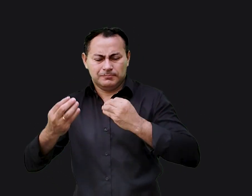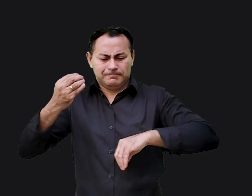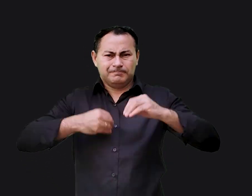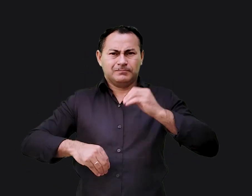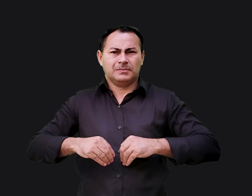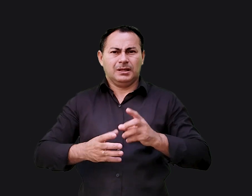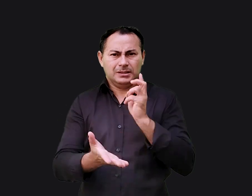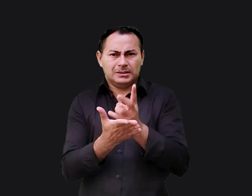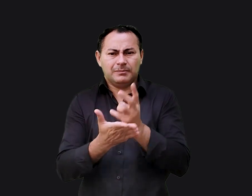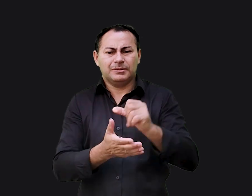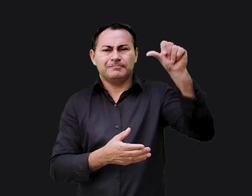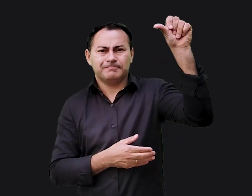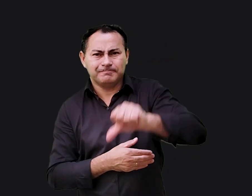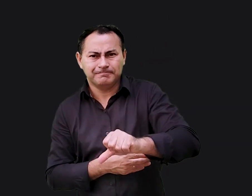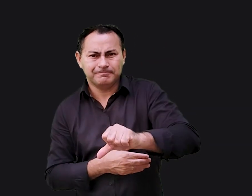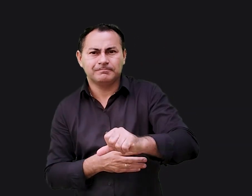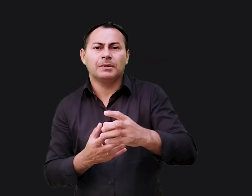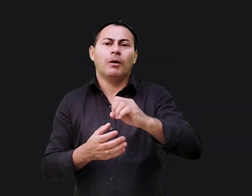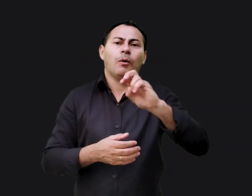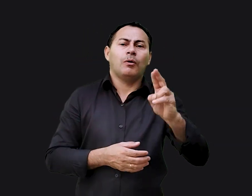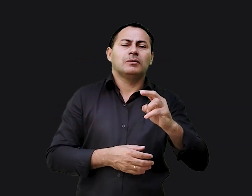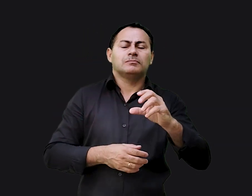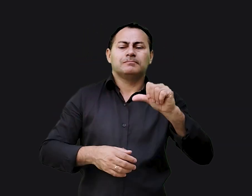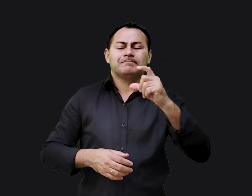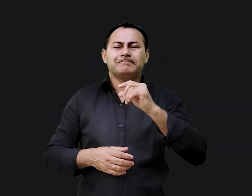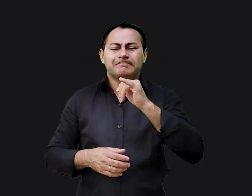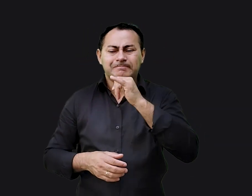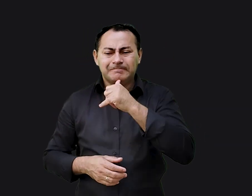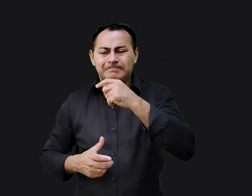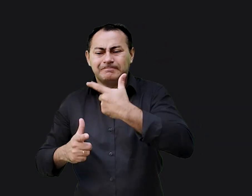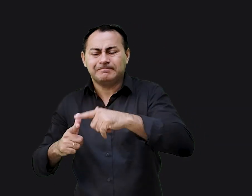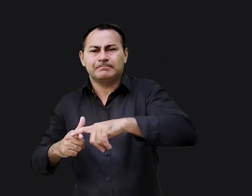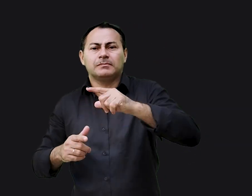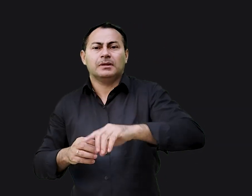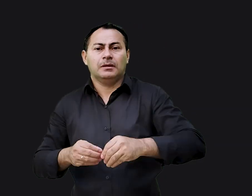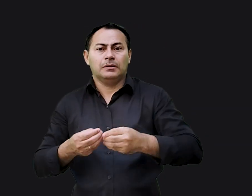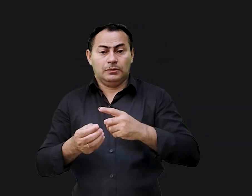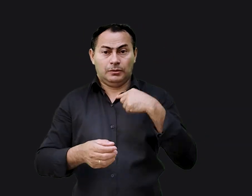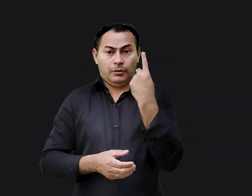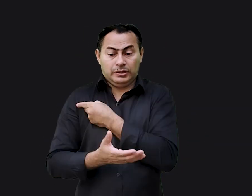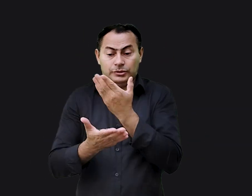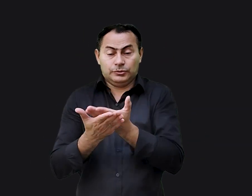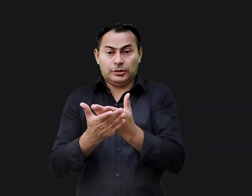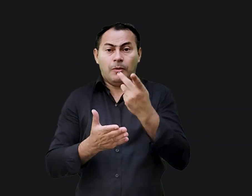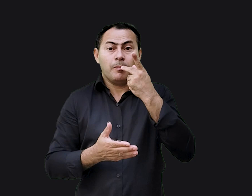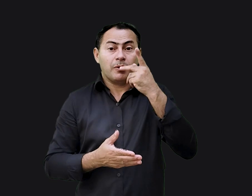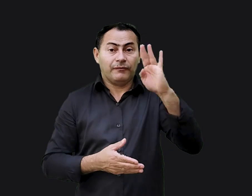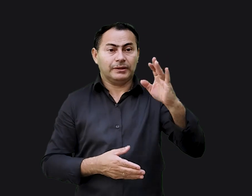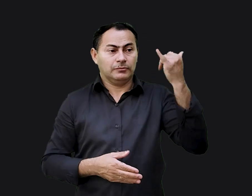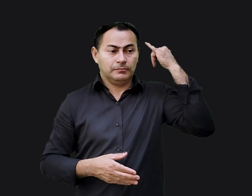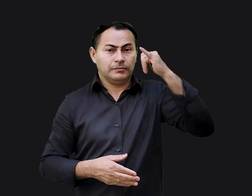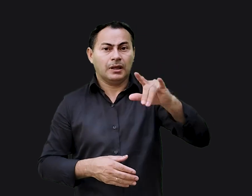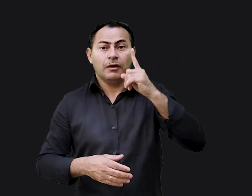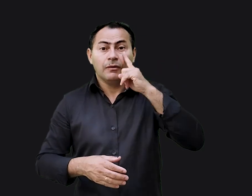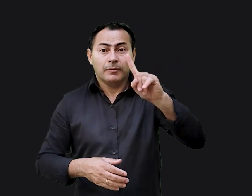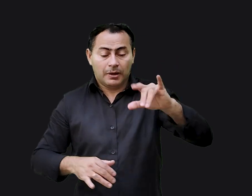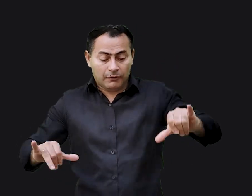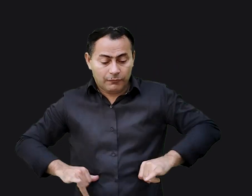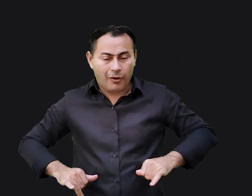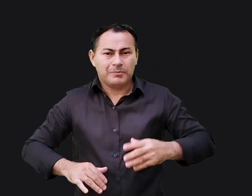seca ou depressão são sempre uma catástrofe ou uma calamidade quando estudarmos os profetas veremos que a fome e a